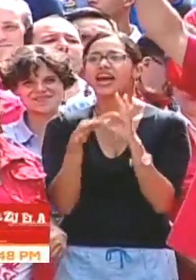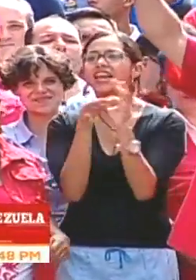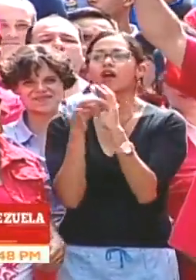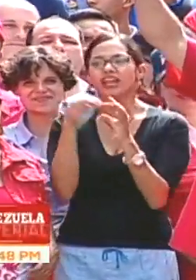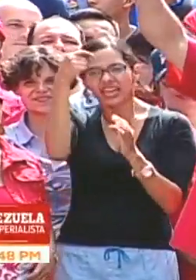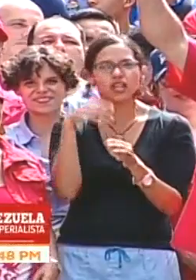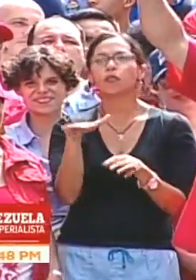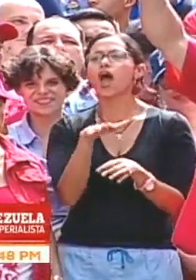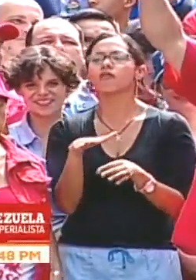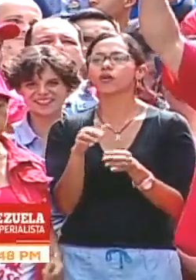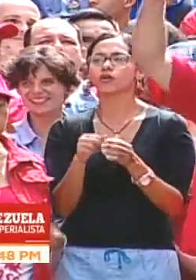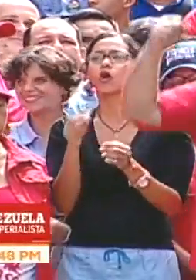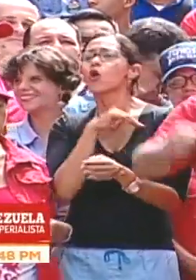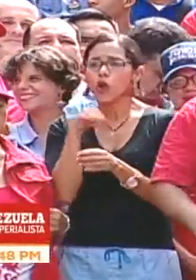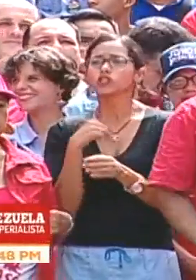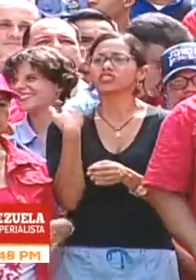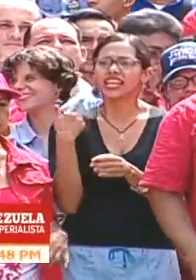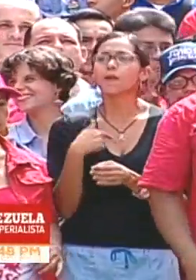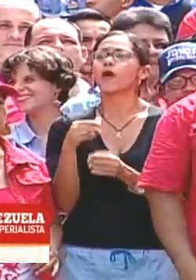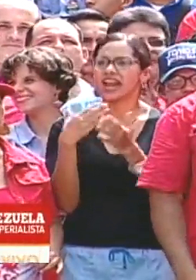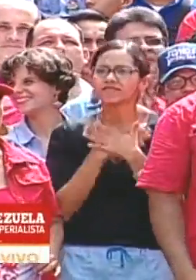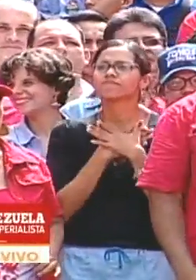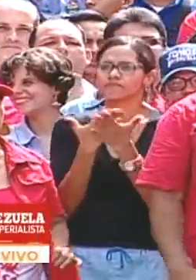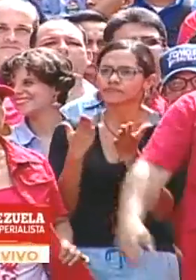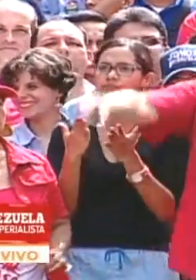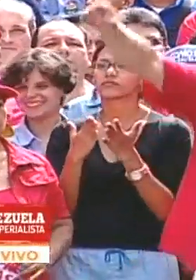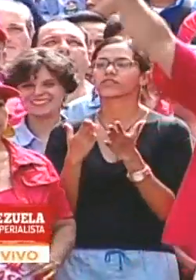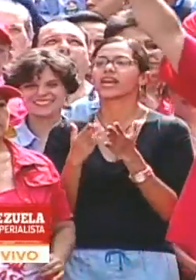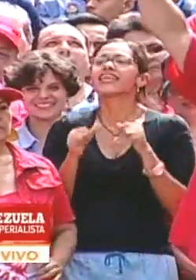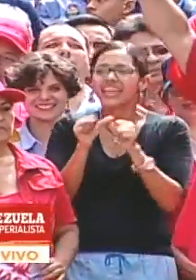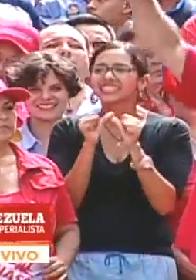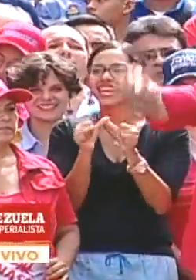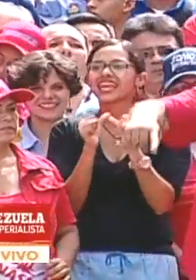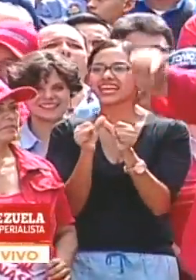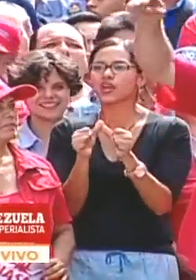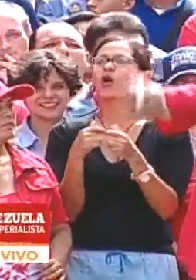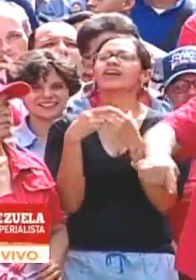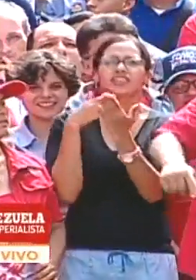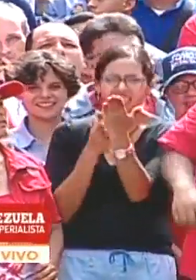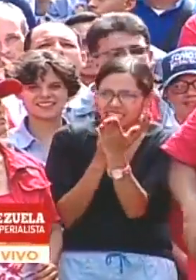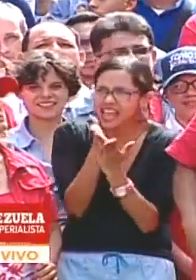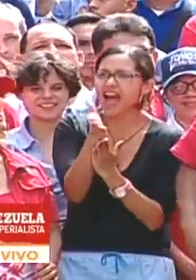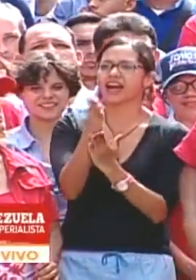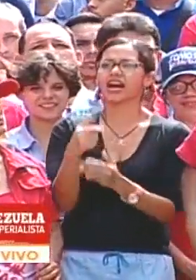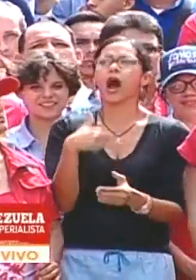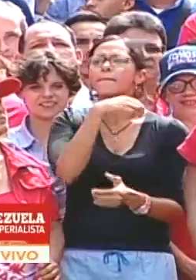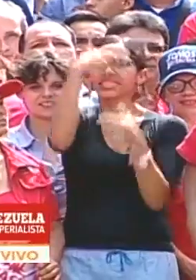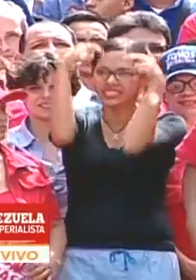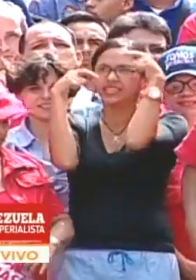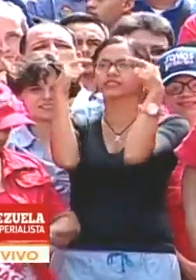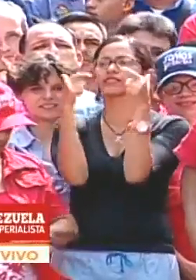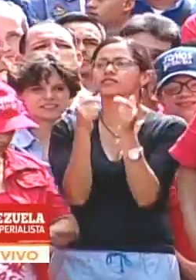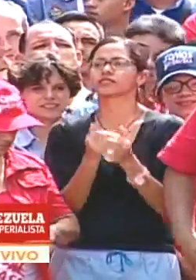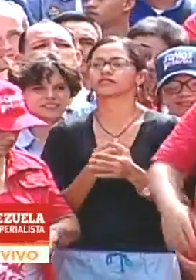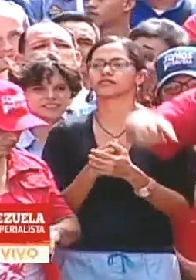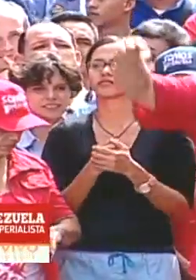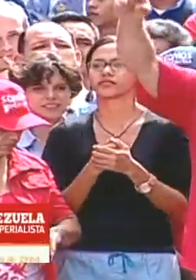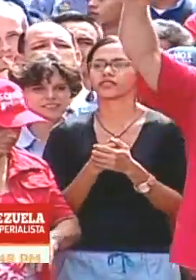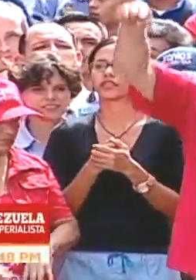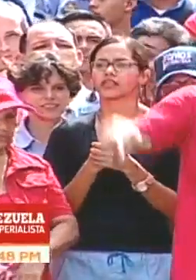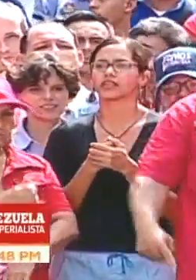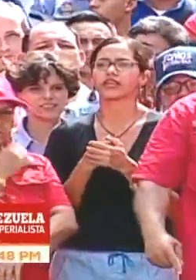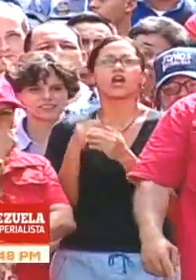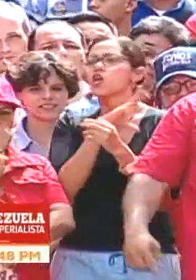la unidad del pueblo. Nosotros tenemos la oportunidad de seguir siendo leales y fieles al comandante Hugo Chávez. No